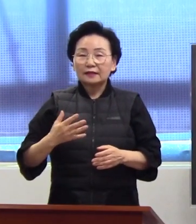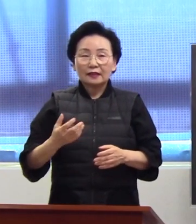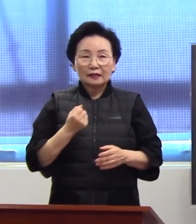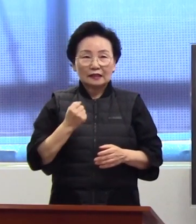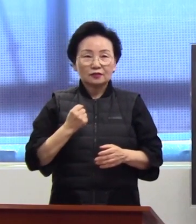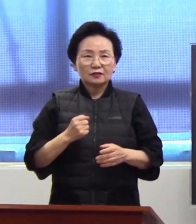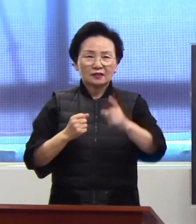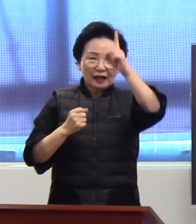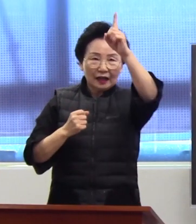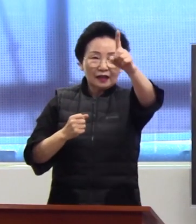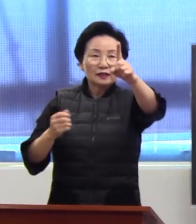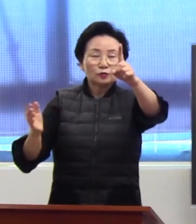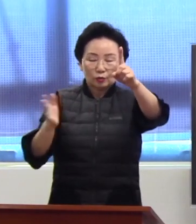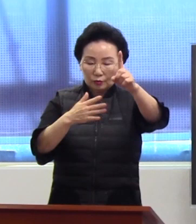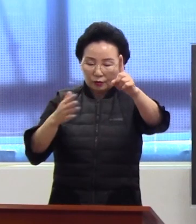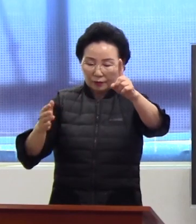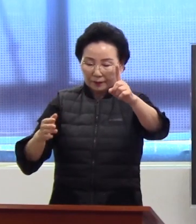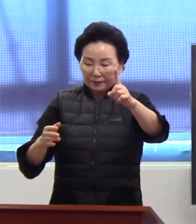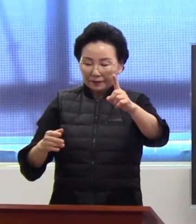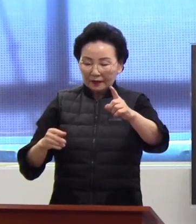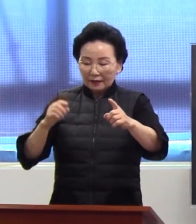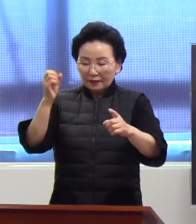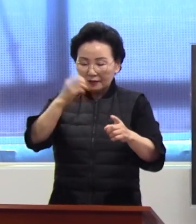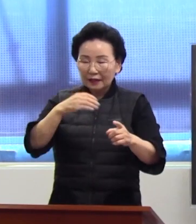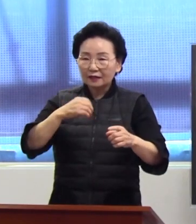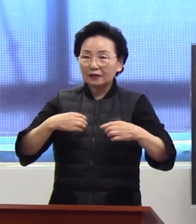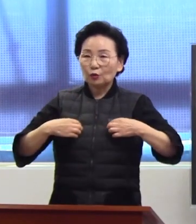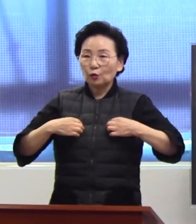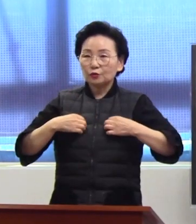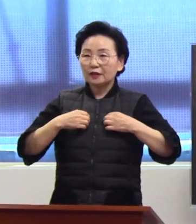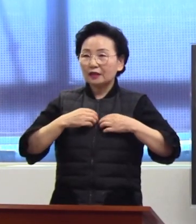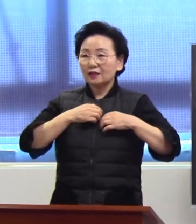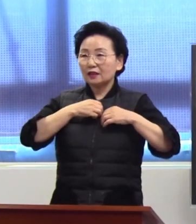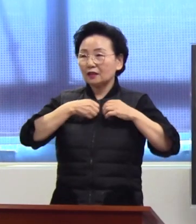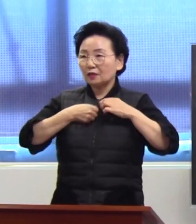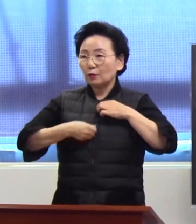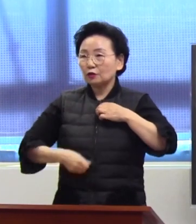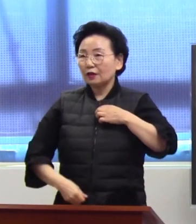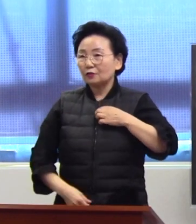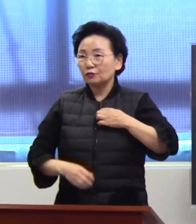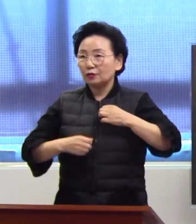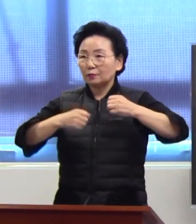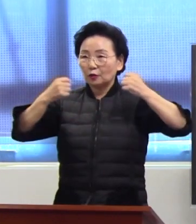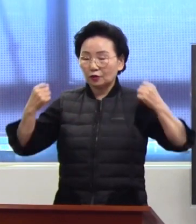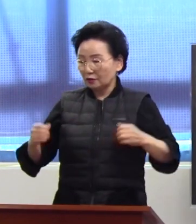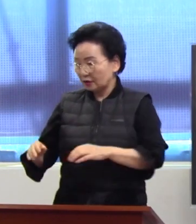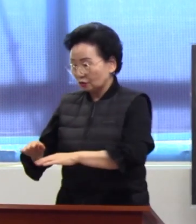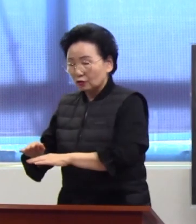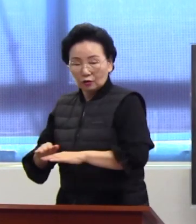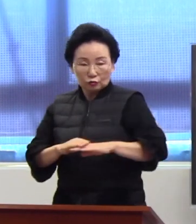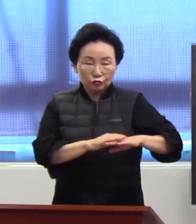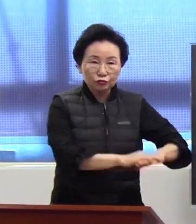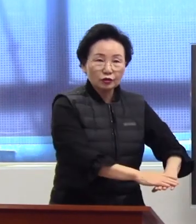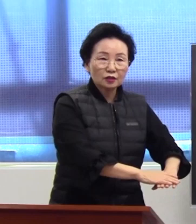내가 가진 것은 하나도 없고 그냥 옷 이렇게 벗어서 이렇게 둔